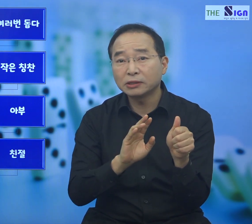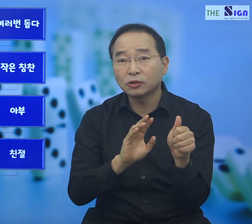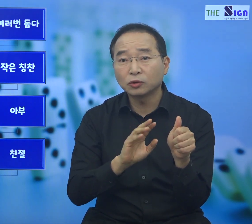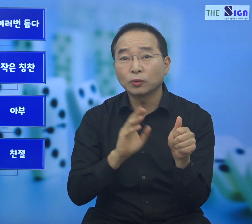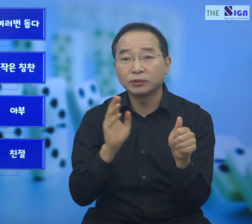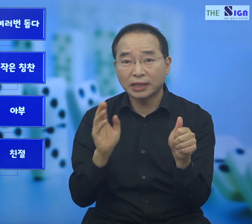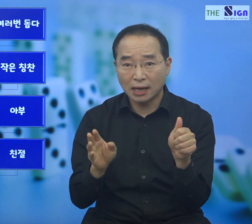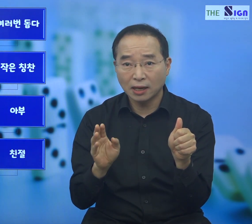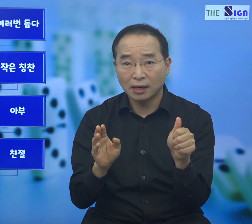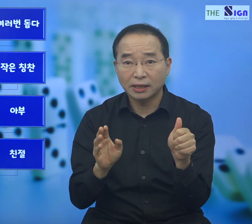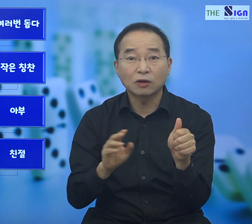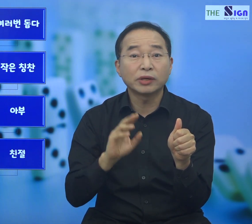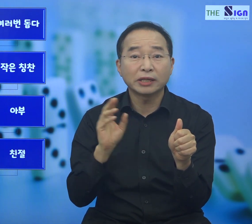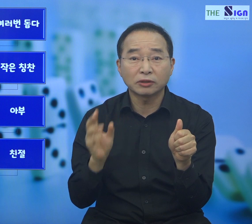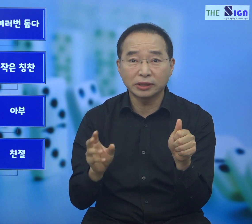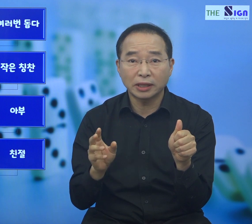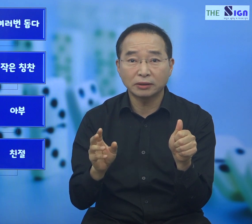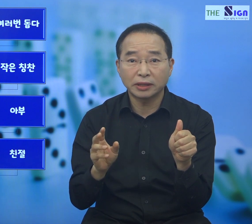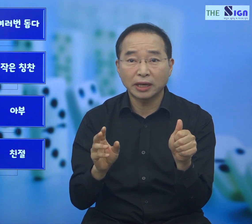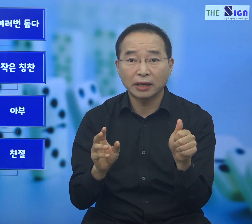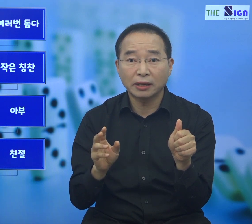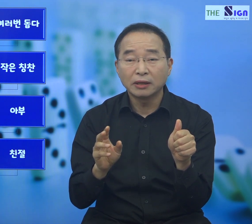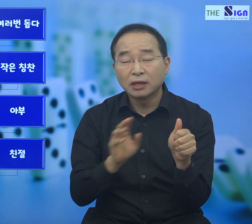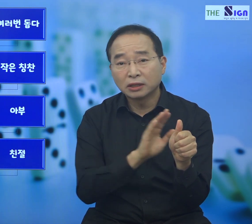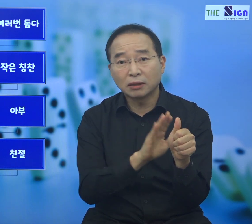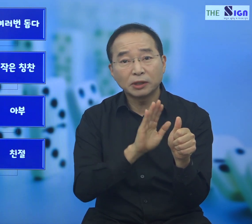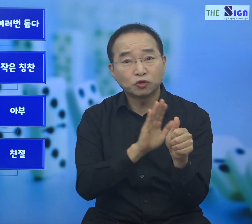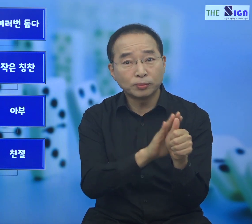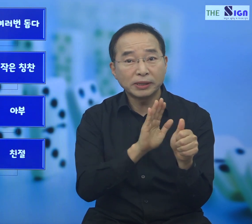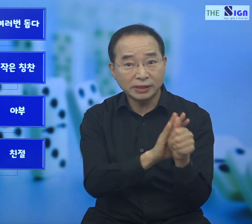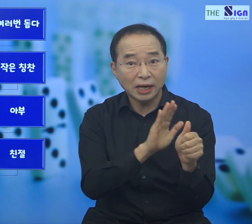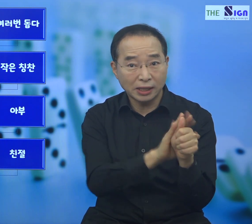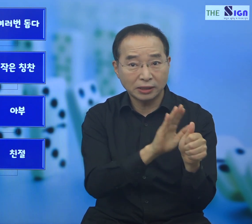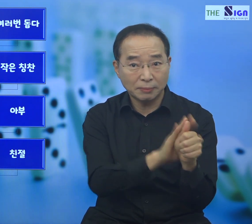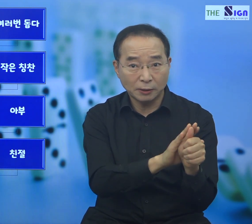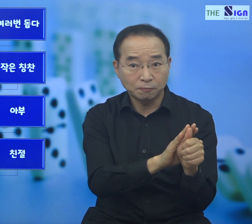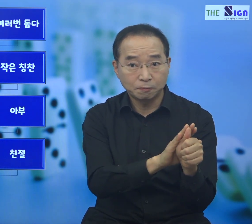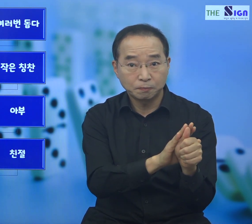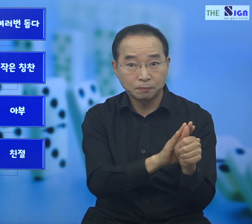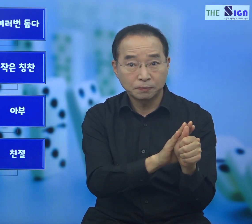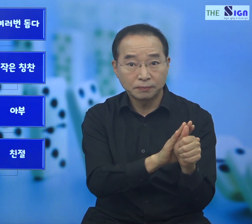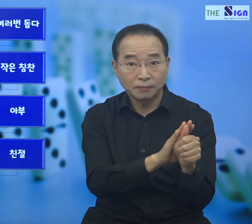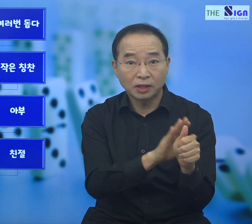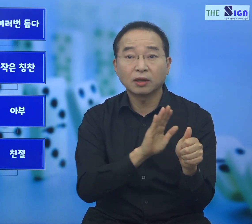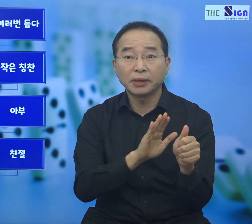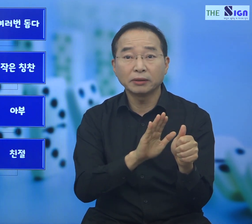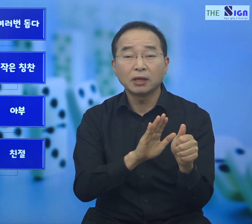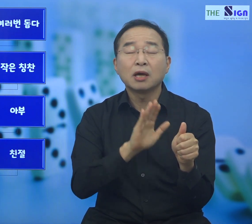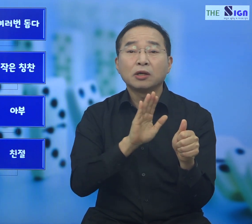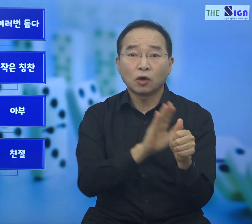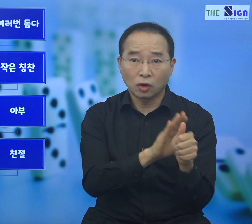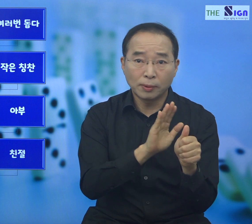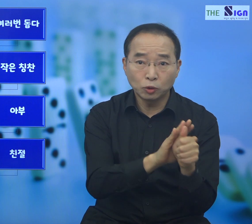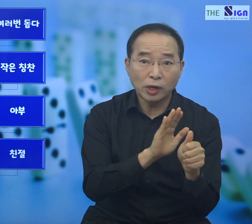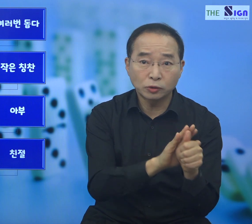일반적으로 돕는다 라고 해석이 되는데, 그러면 2번 이상 하게 되면, 그러면 여러 번